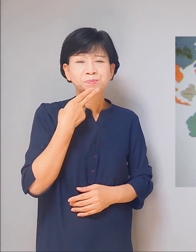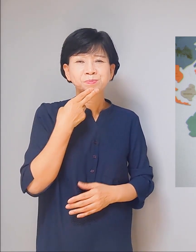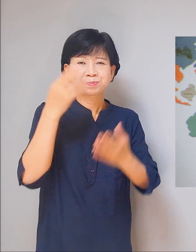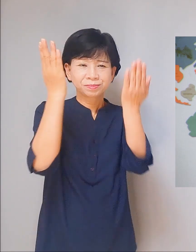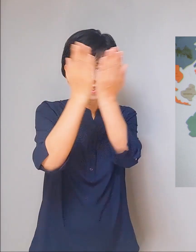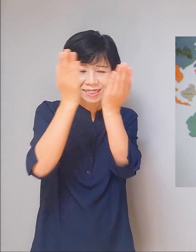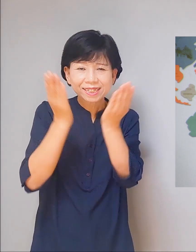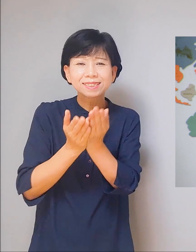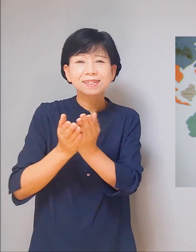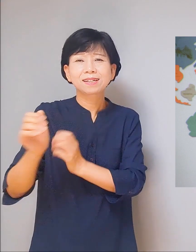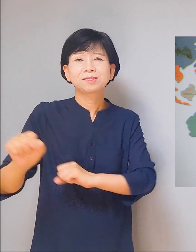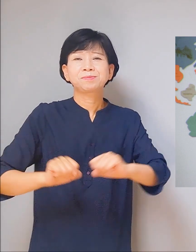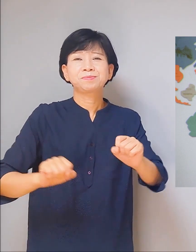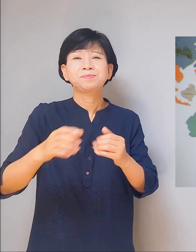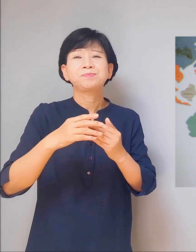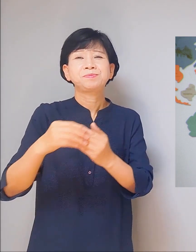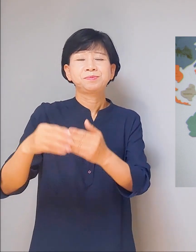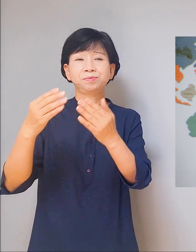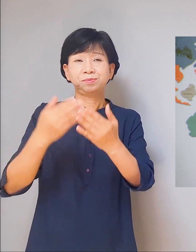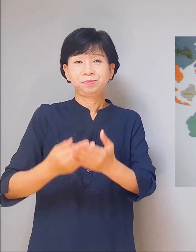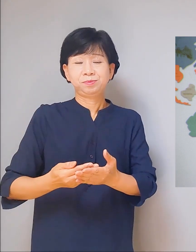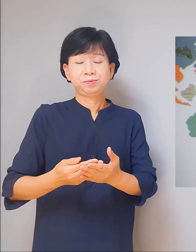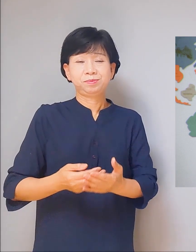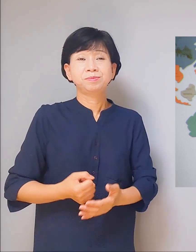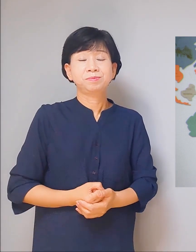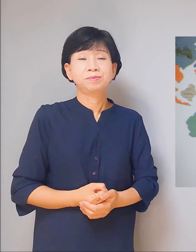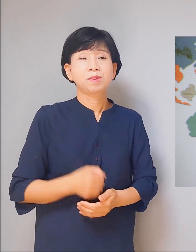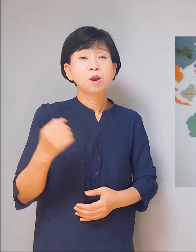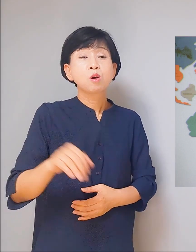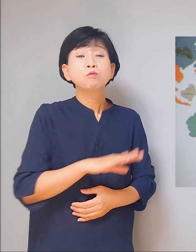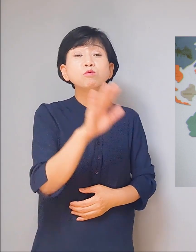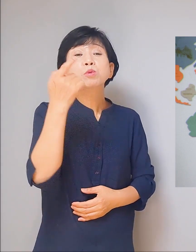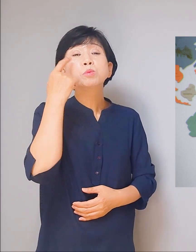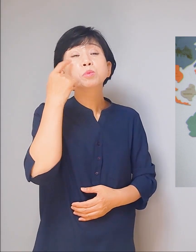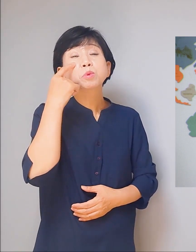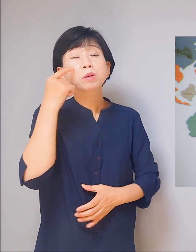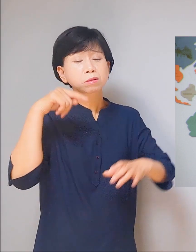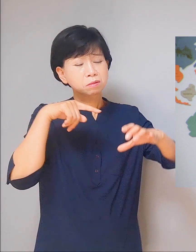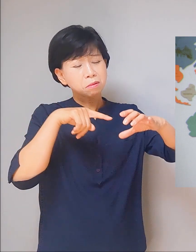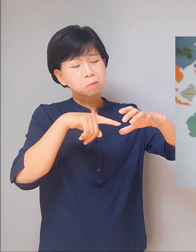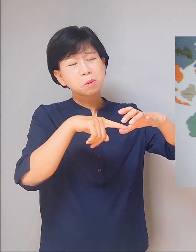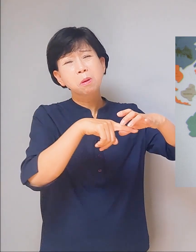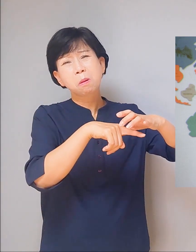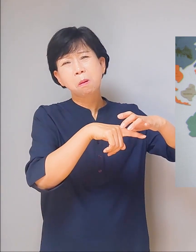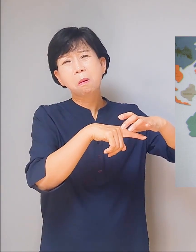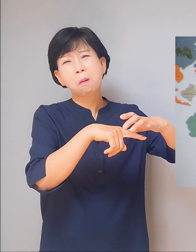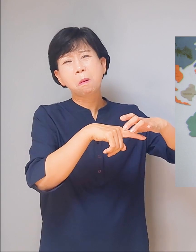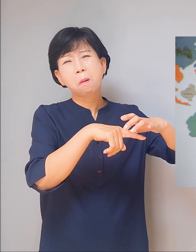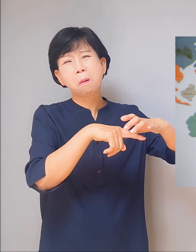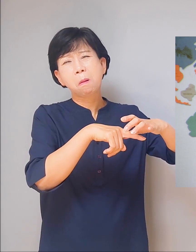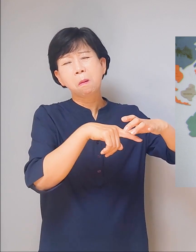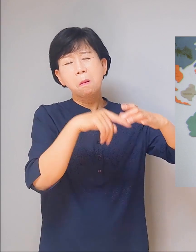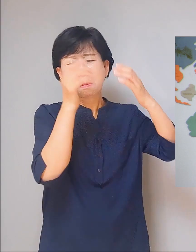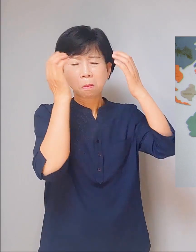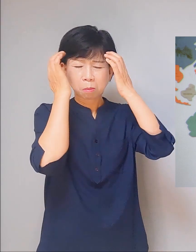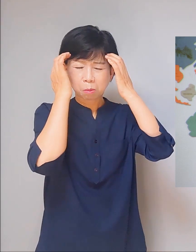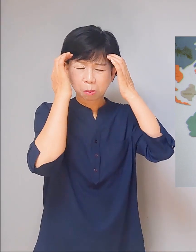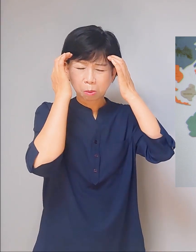역사하고 계십니다. 물론 우리의 눈에는 터널의 끝이 아직 보이지 않습니다. 더군다나 쓰나미로 인한 그 폐허